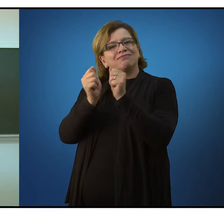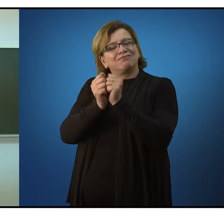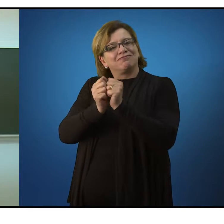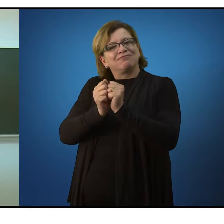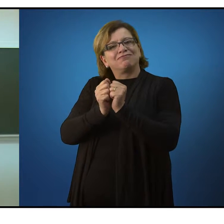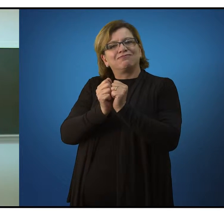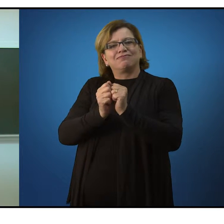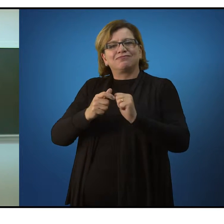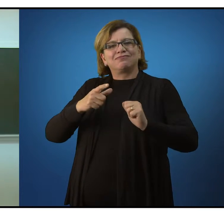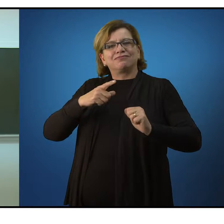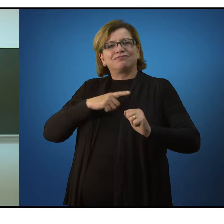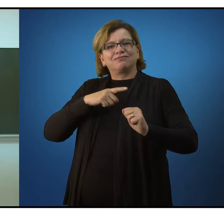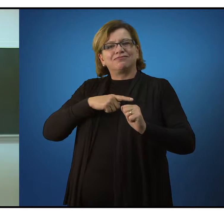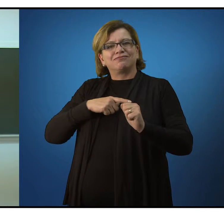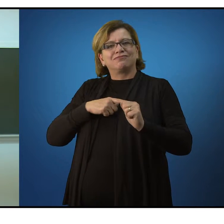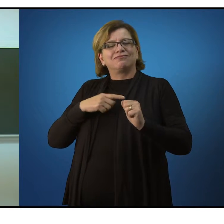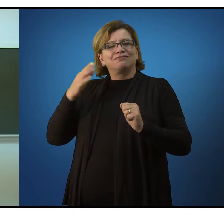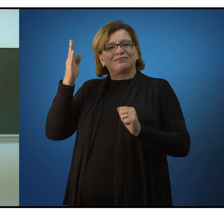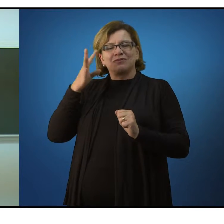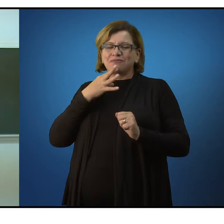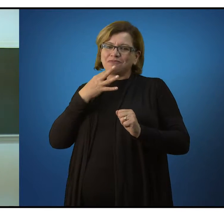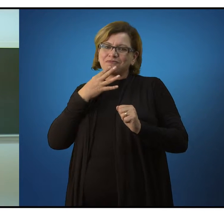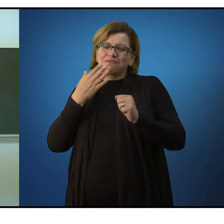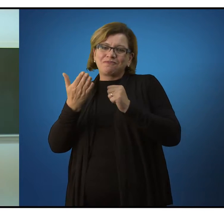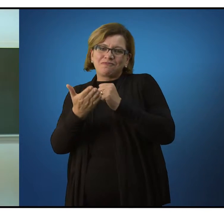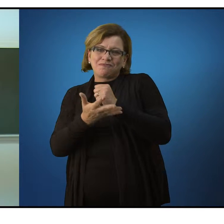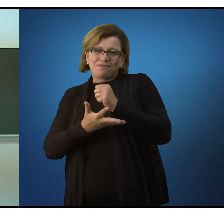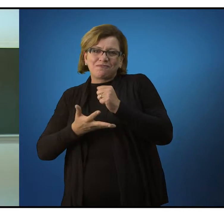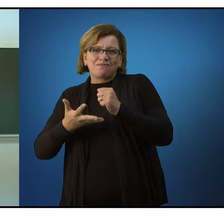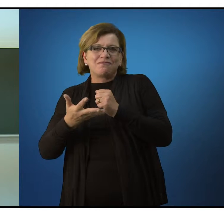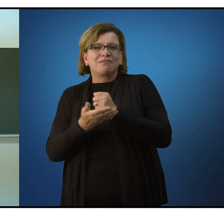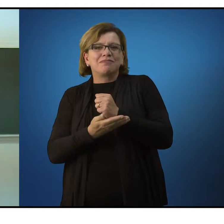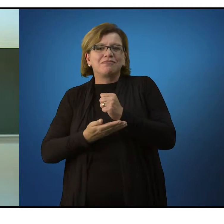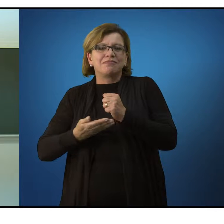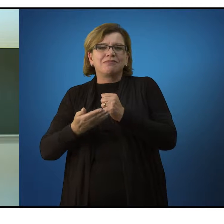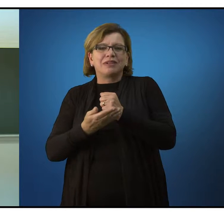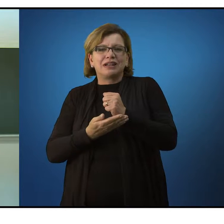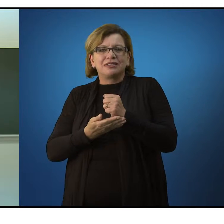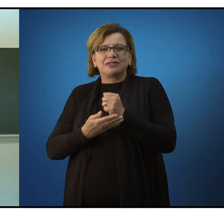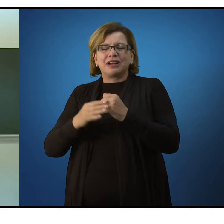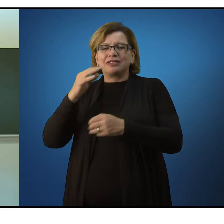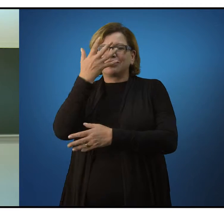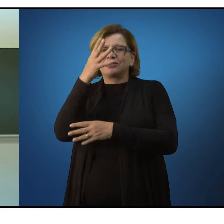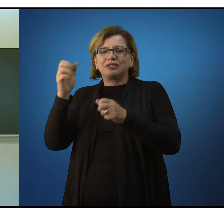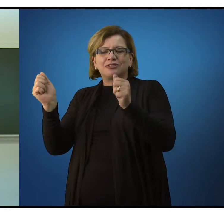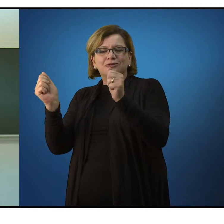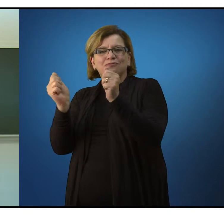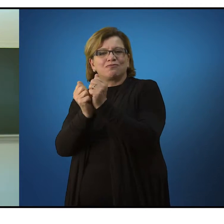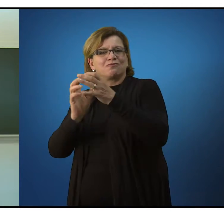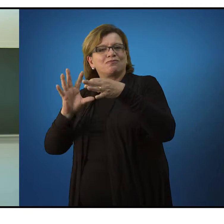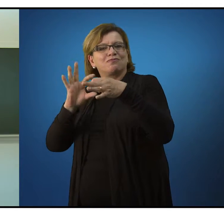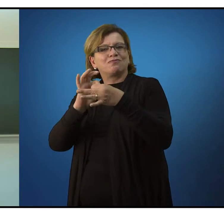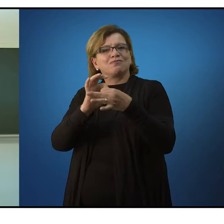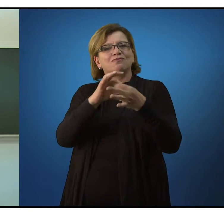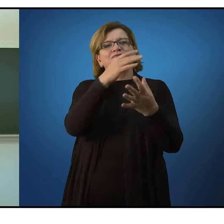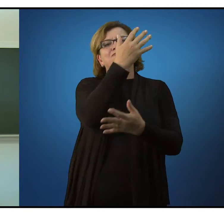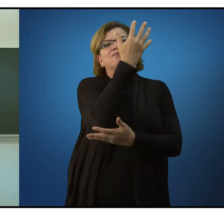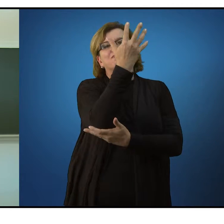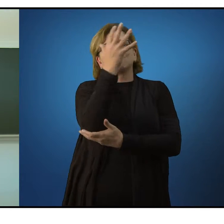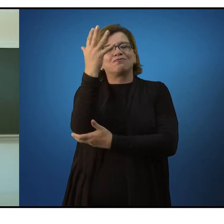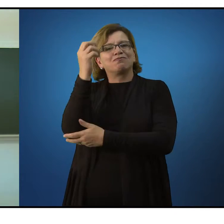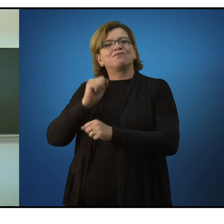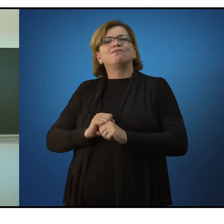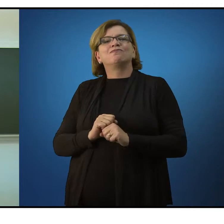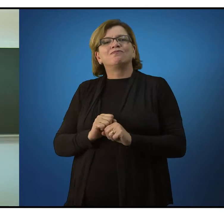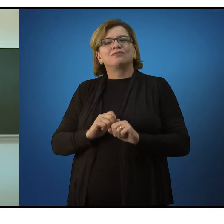que tem, enquanto pressuposto básico, uma relação com o ser humano, e não mais com uma dimensão mitológica.